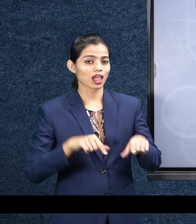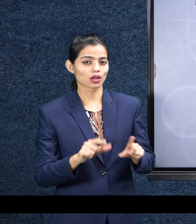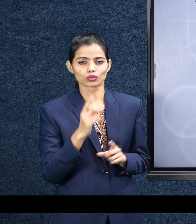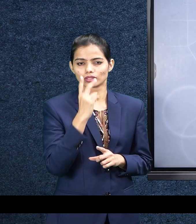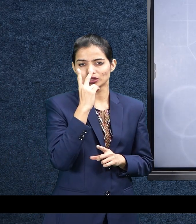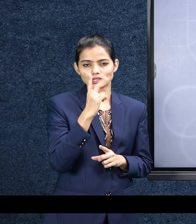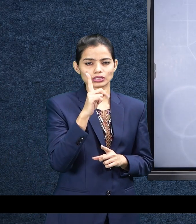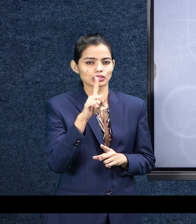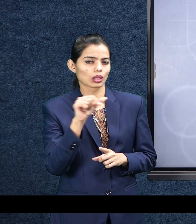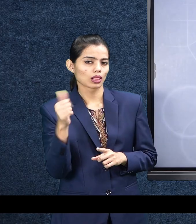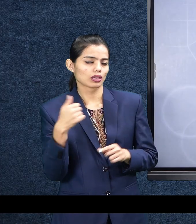உதாரணம்: